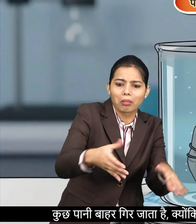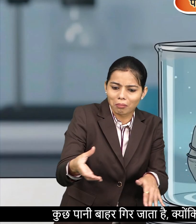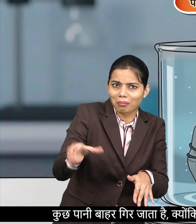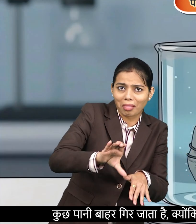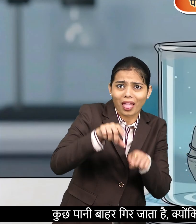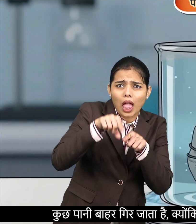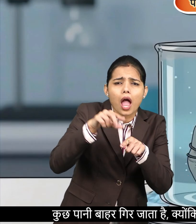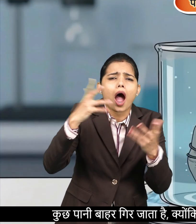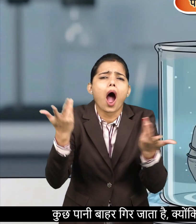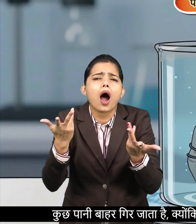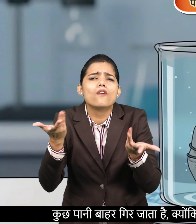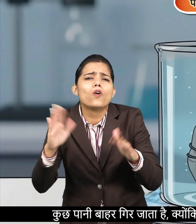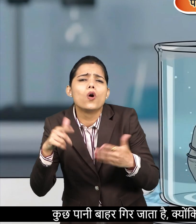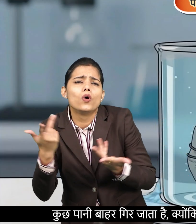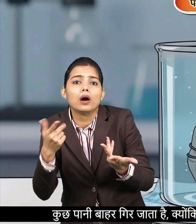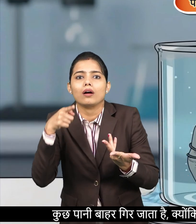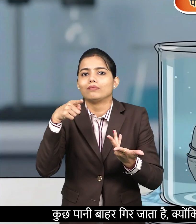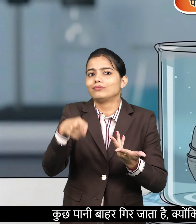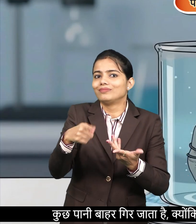पानी की जगह घेरता है।